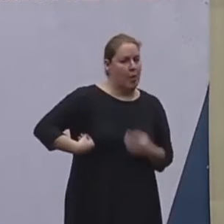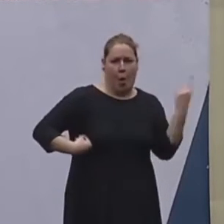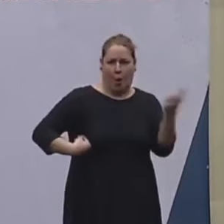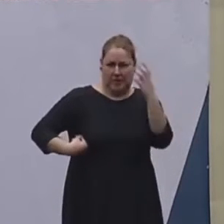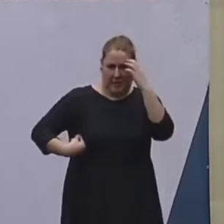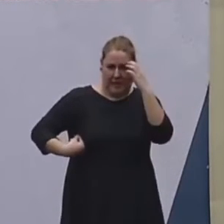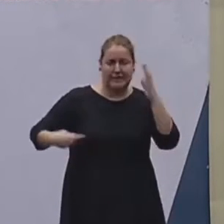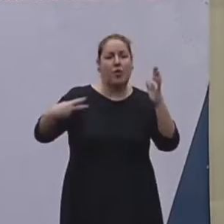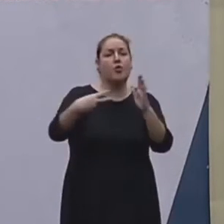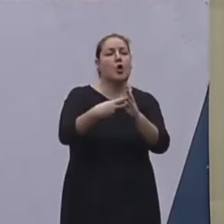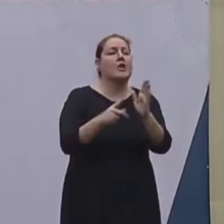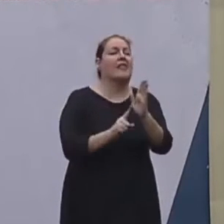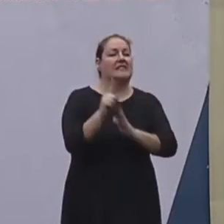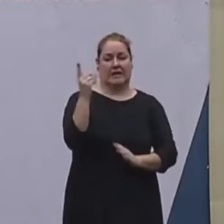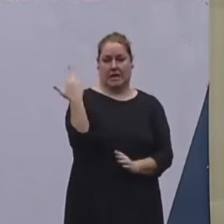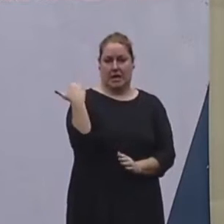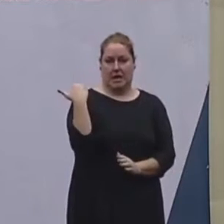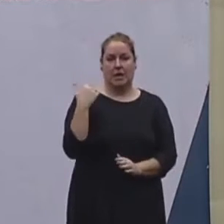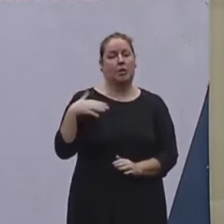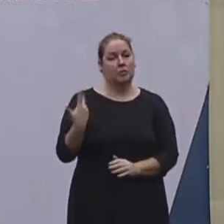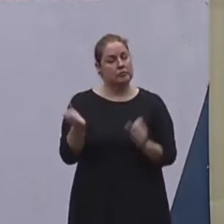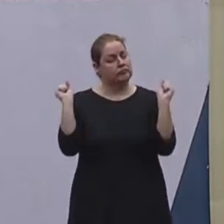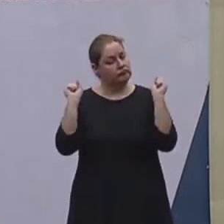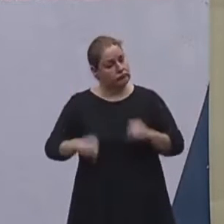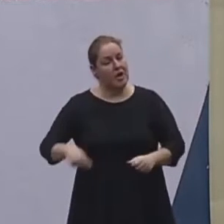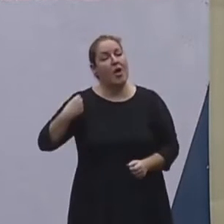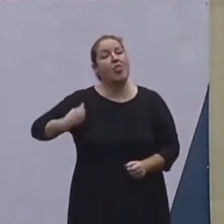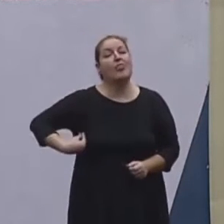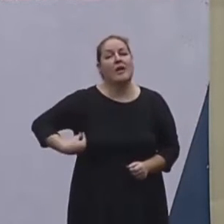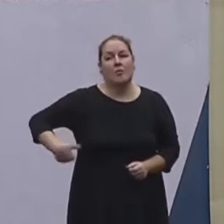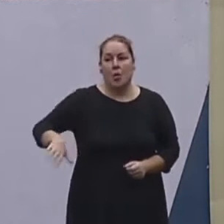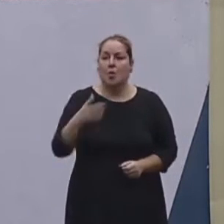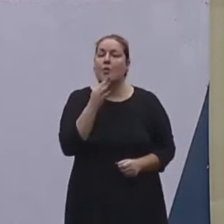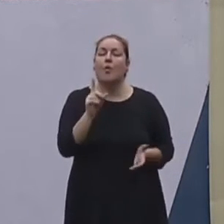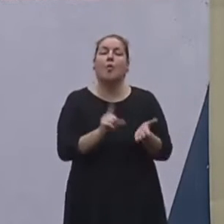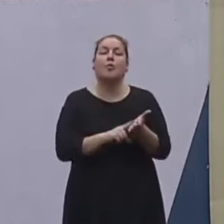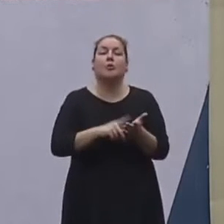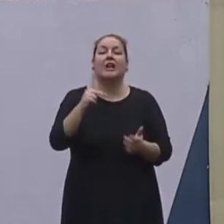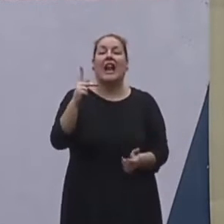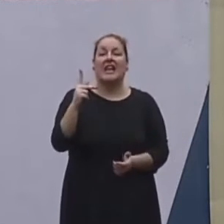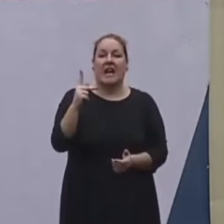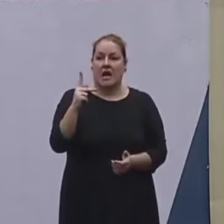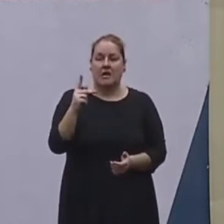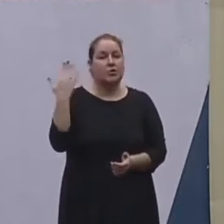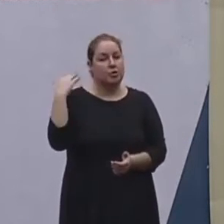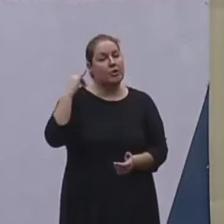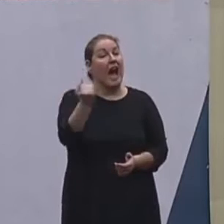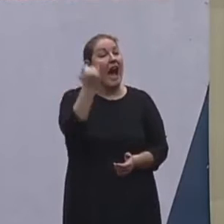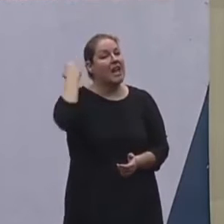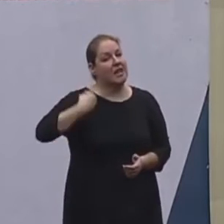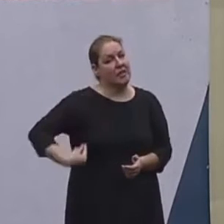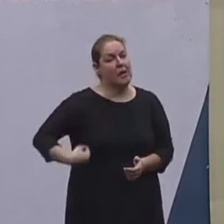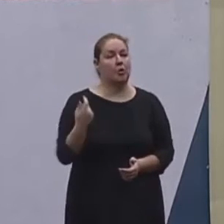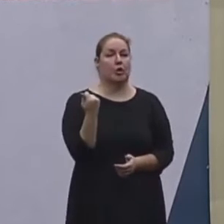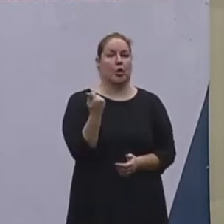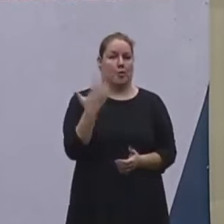το 2011. Με τη συνένωση των Δήμων, λόγω του νόμου του Καλλικράτη, ως αντιδήμαρχος οικονομικών